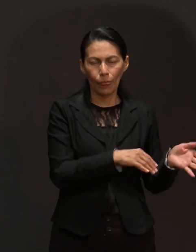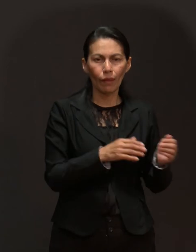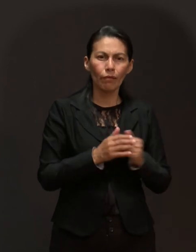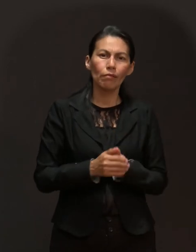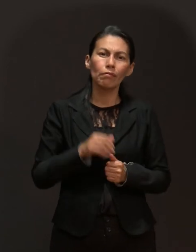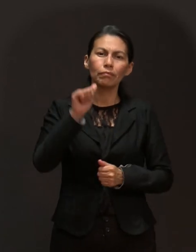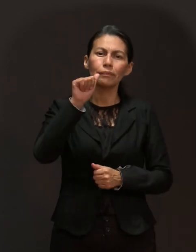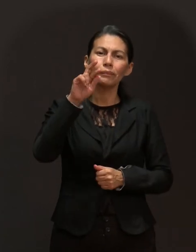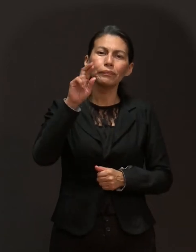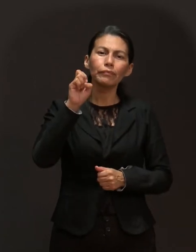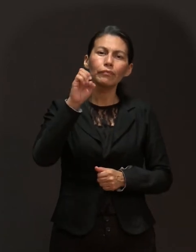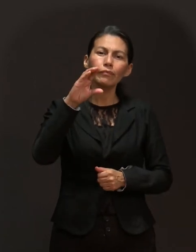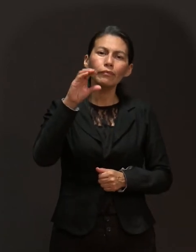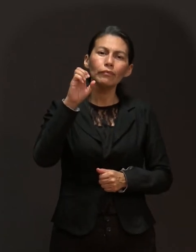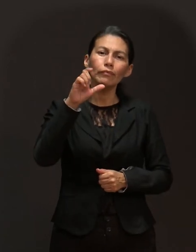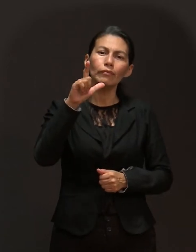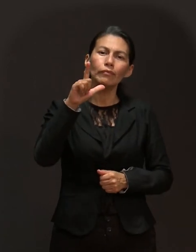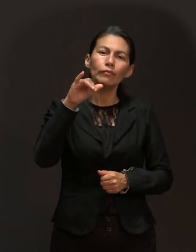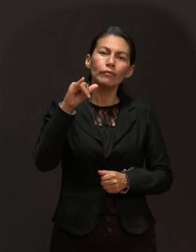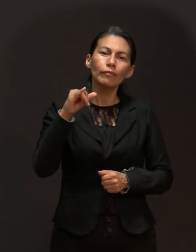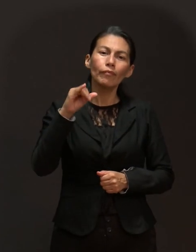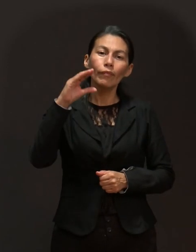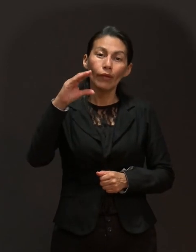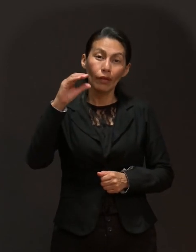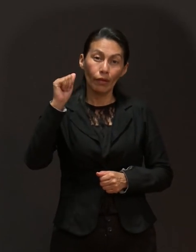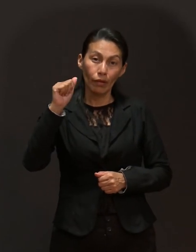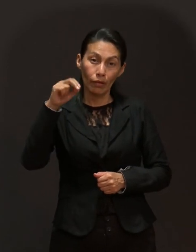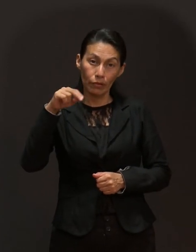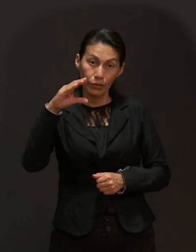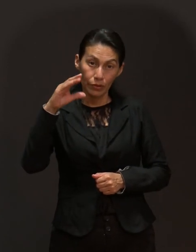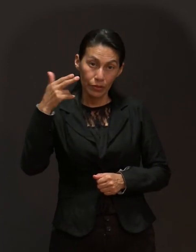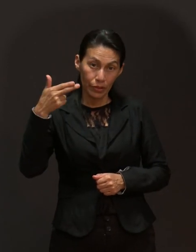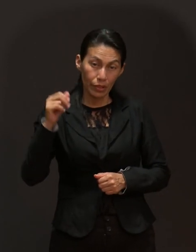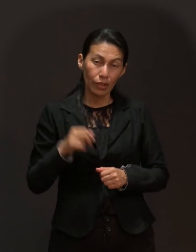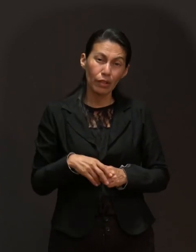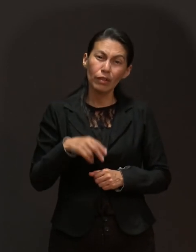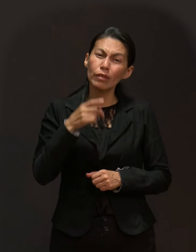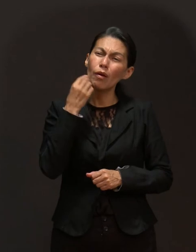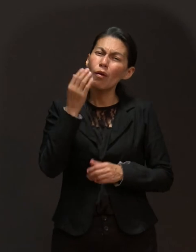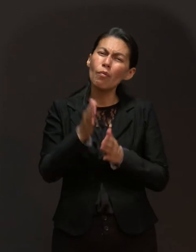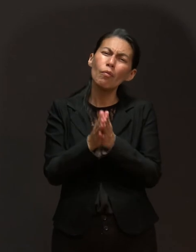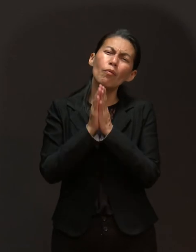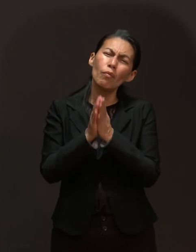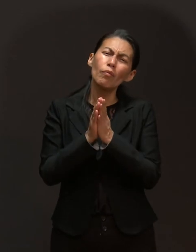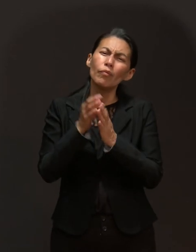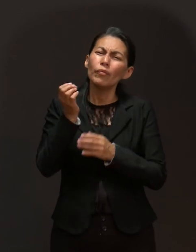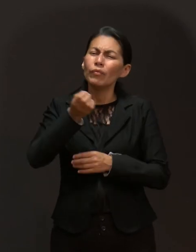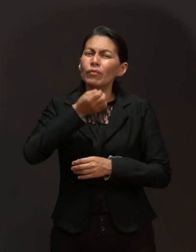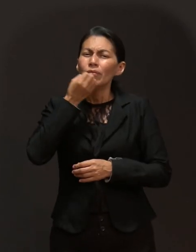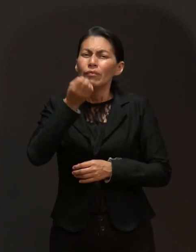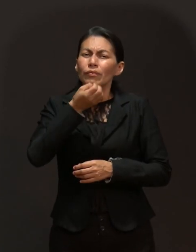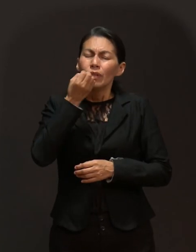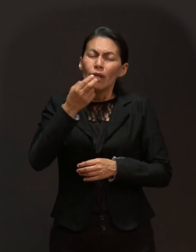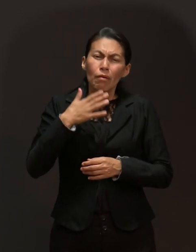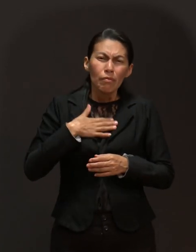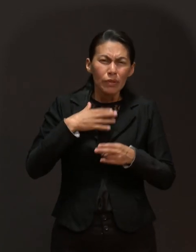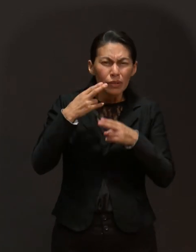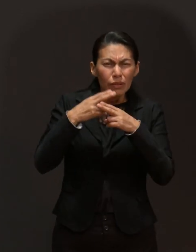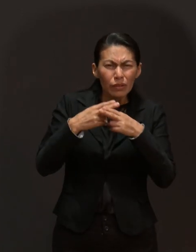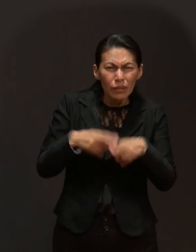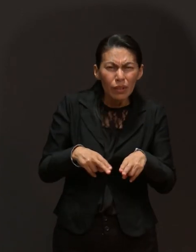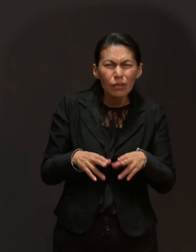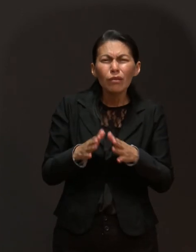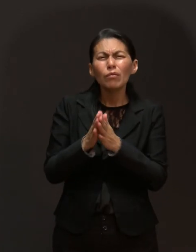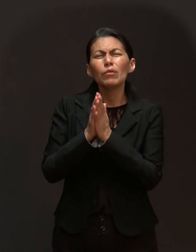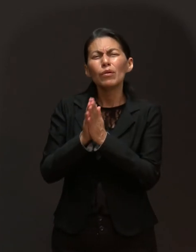También Araceli Caché Buenas noches Dice Le ruego oración por mis nietos Para que